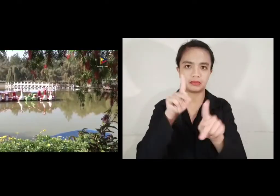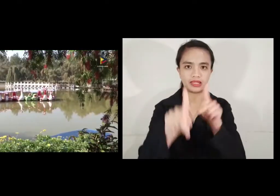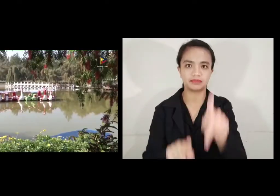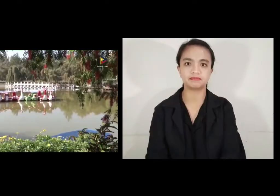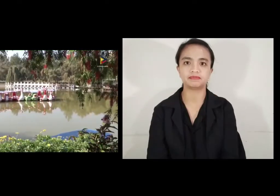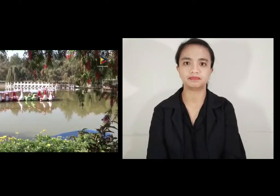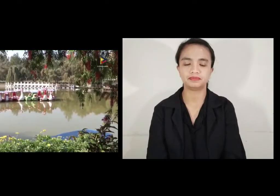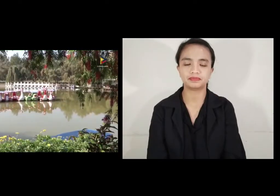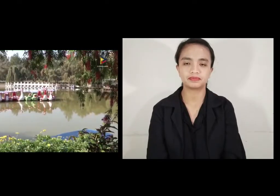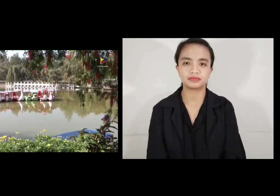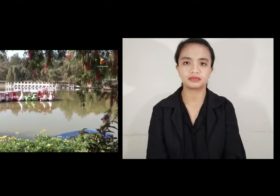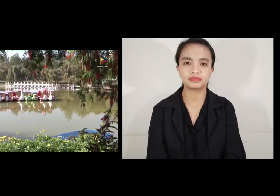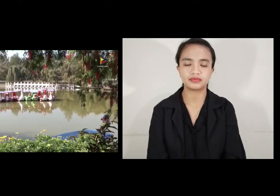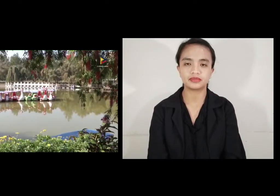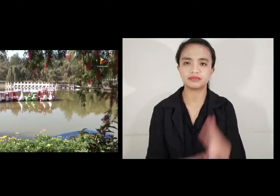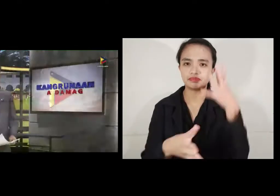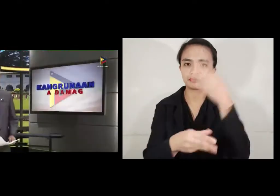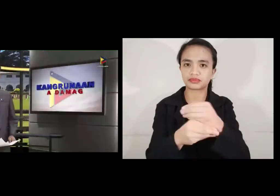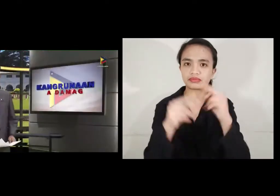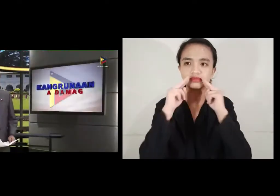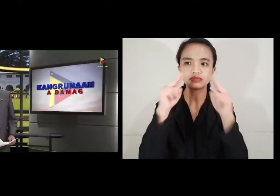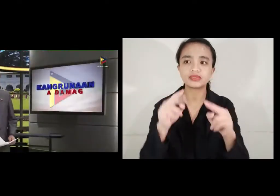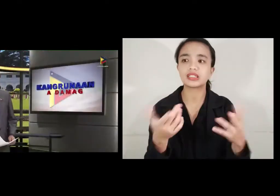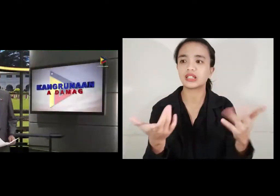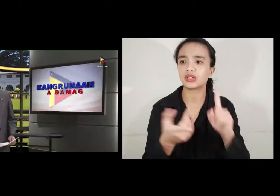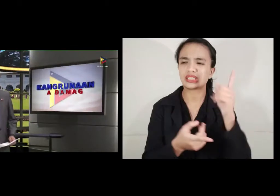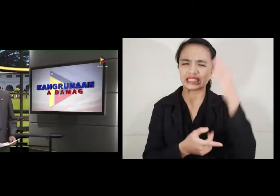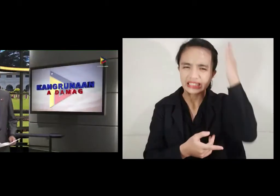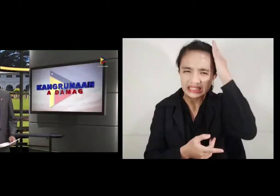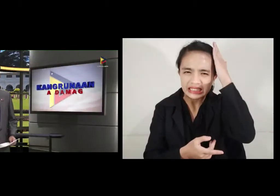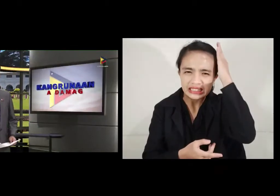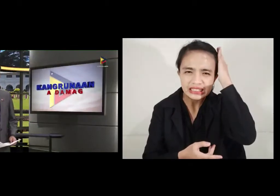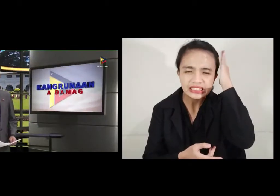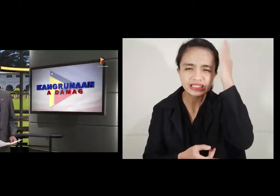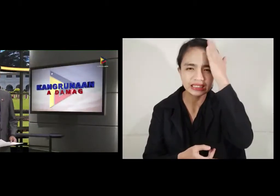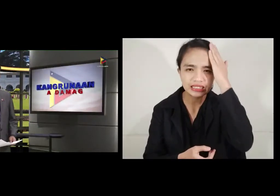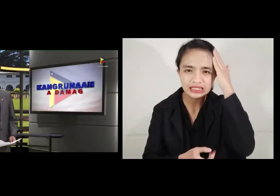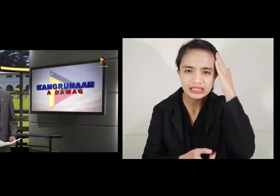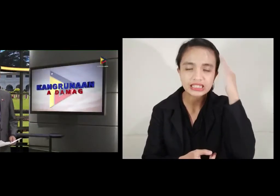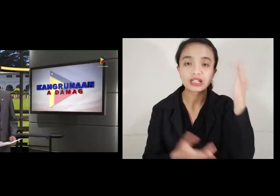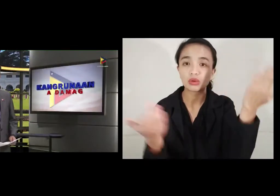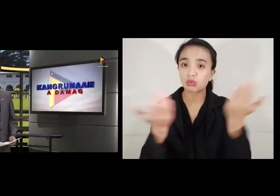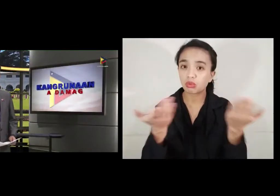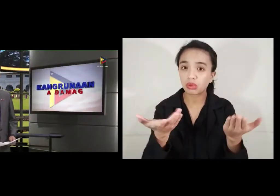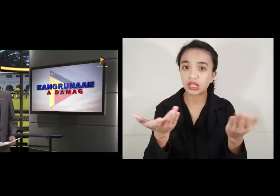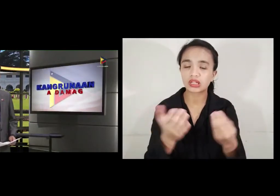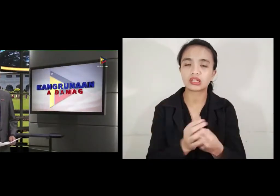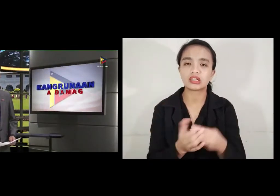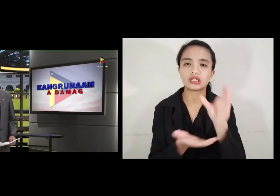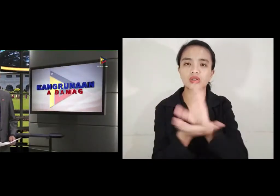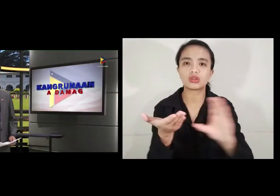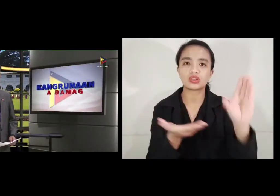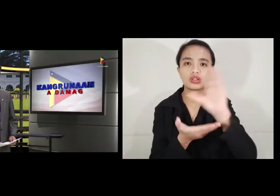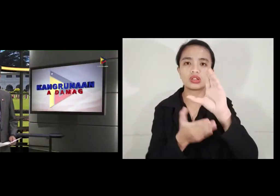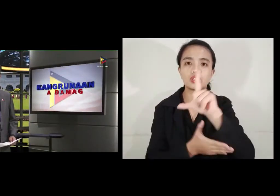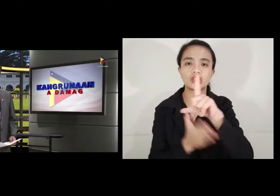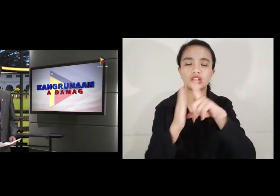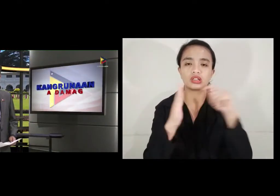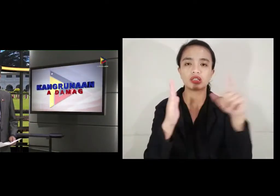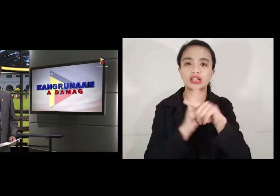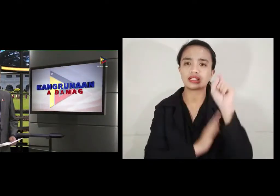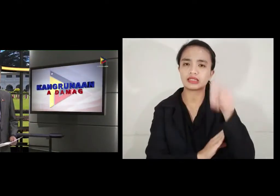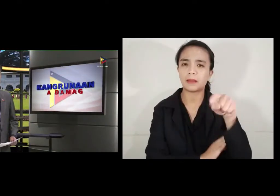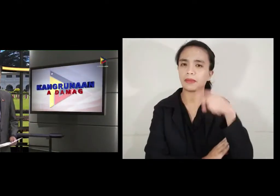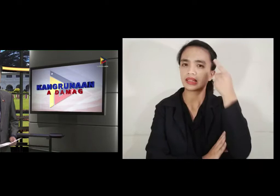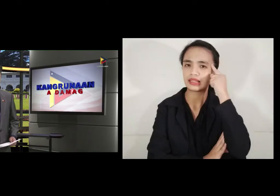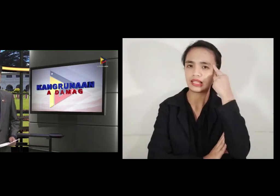Guzman, para iti Pagilian. Kanay na pingadamag lokal, imapila ti may isang pagadalan ti kolehyo sa Jai La Trinidad Benguet